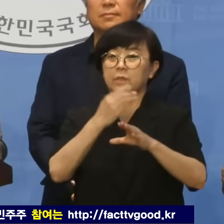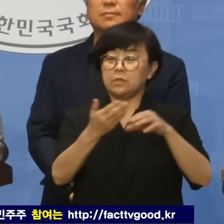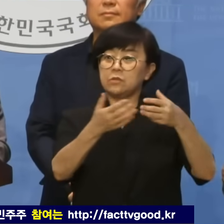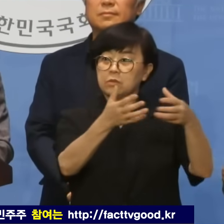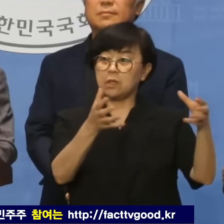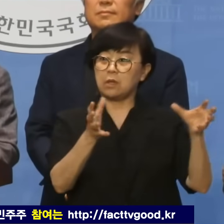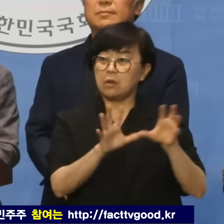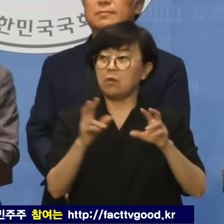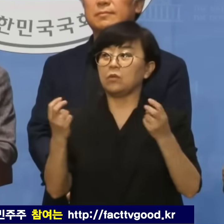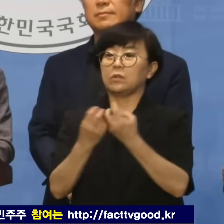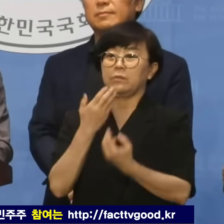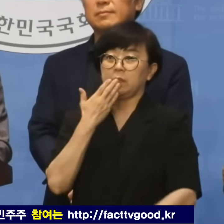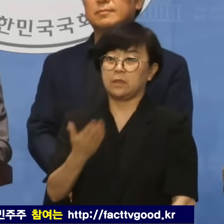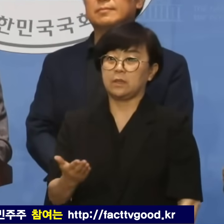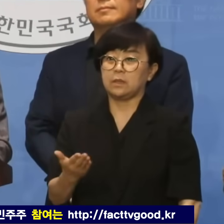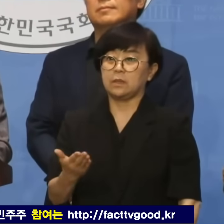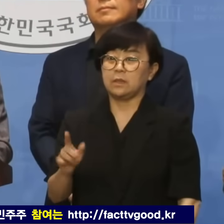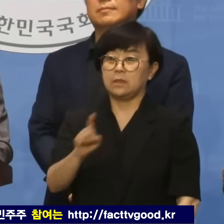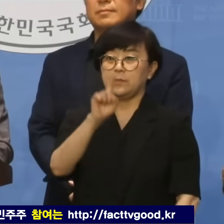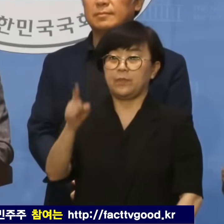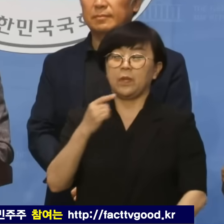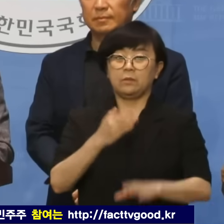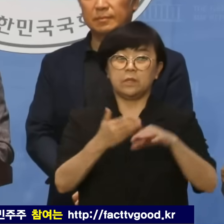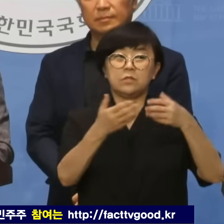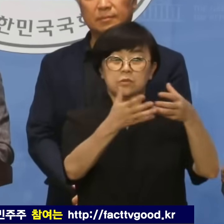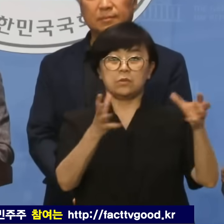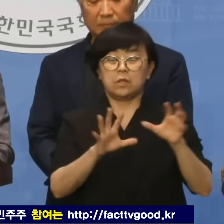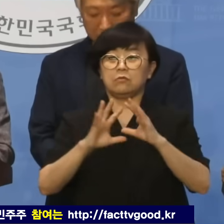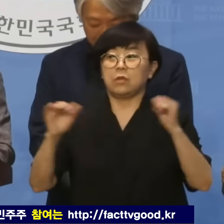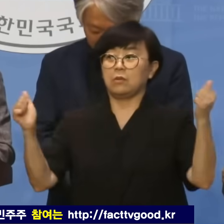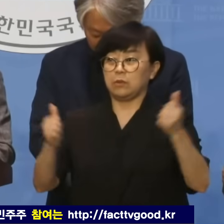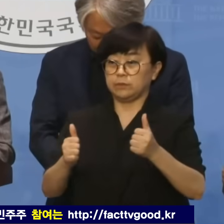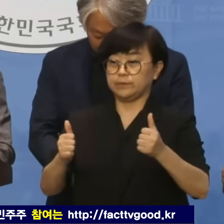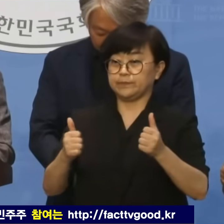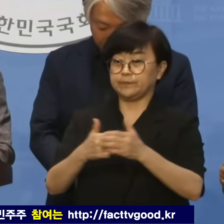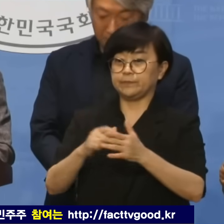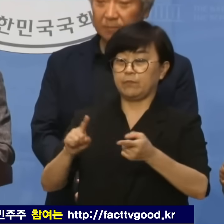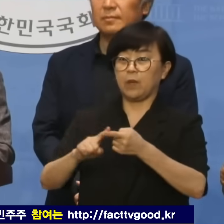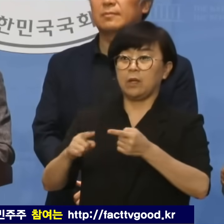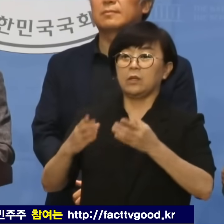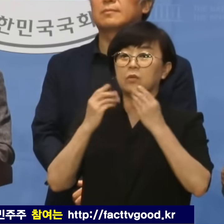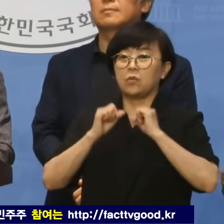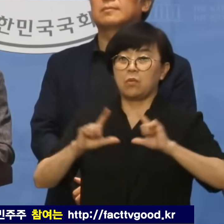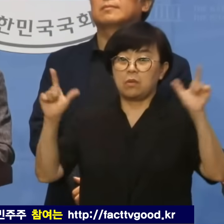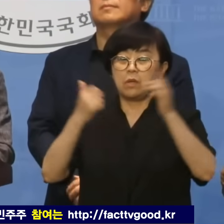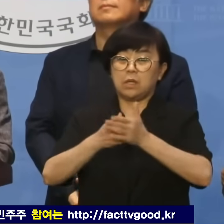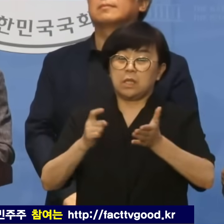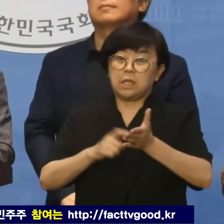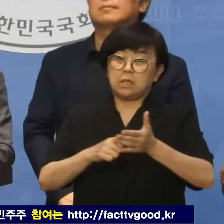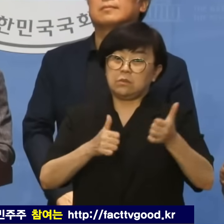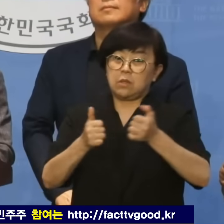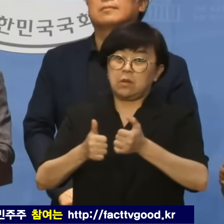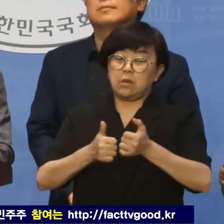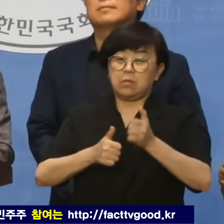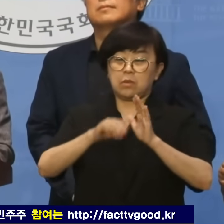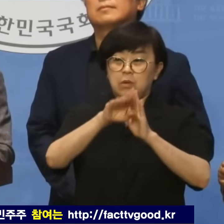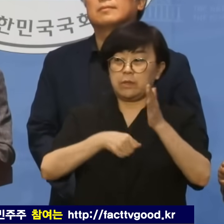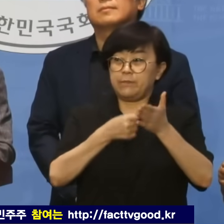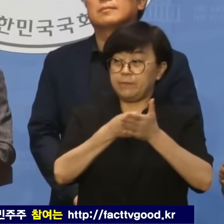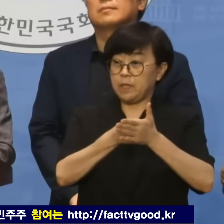더불어민주당은 어떻게 해야 합니까? 더불어민주당 의원들께서는 지난 토요일 긴급의총에서 결의한 내용